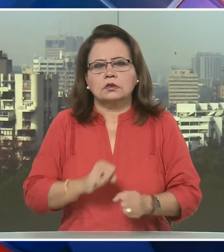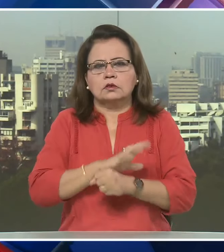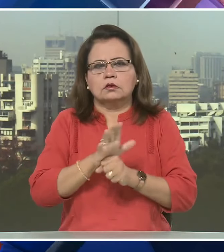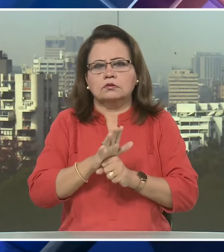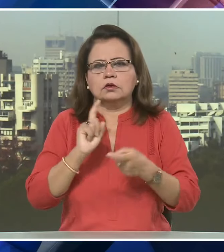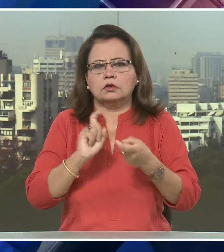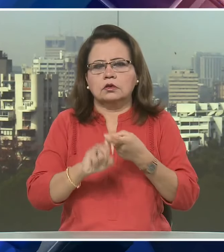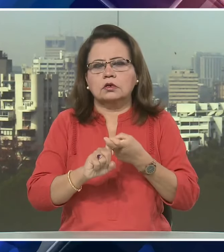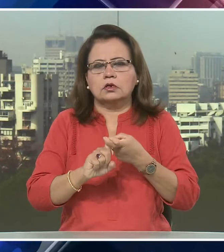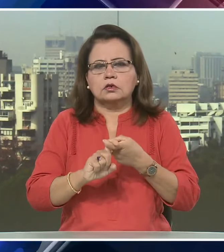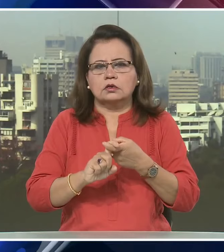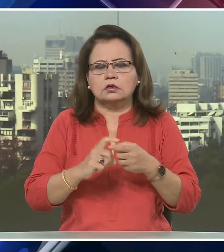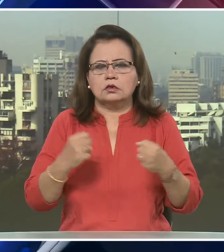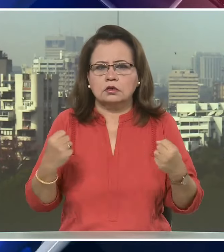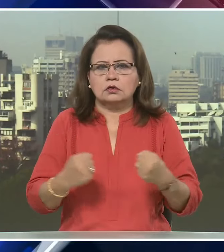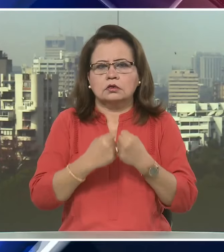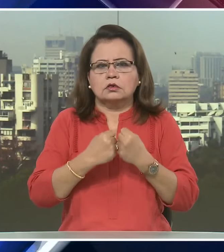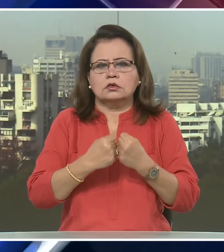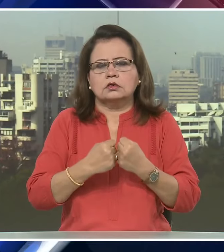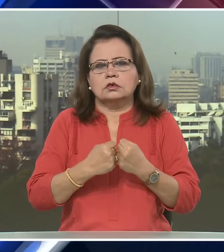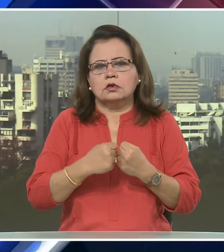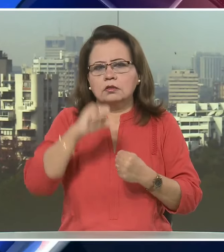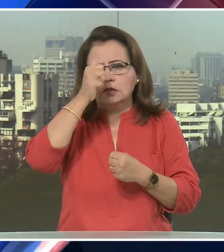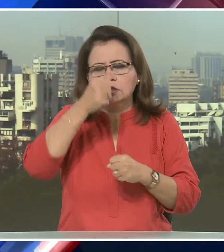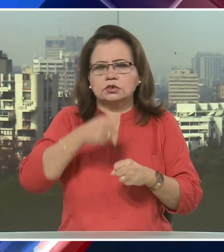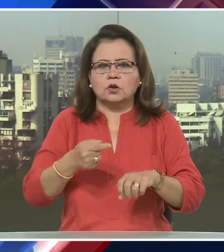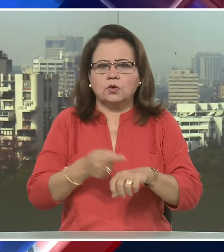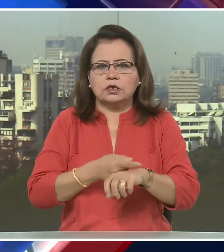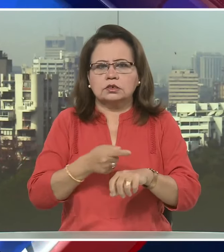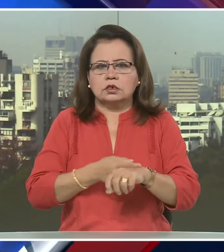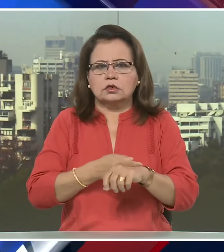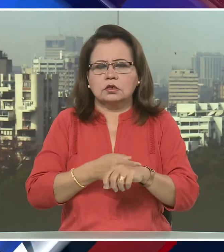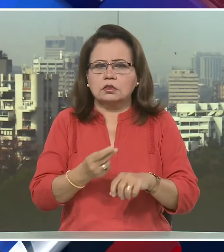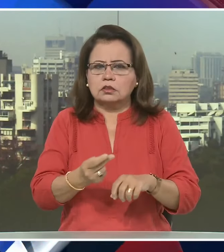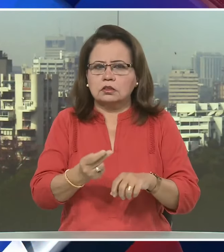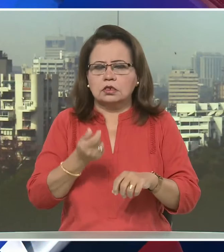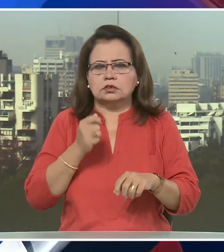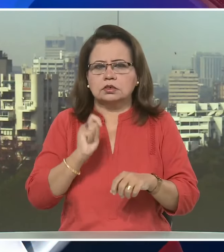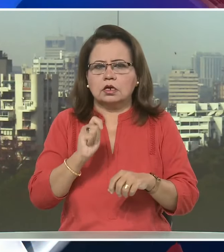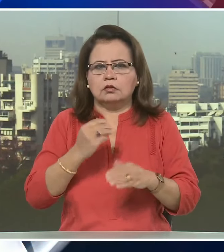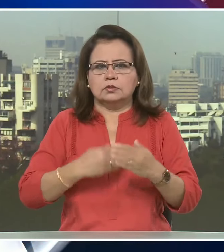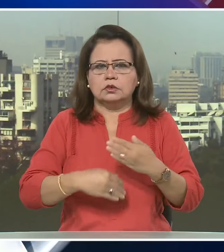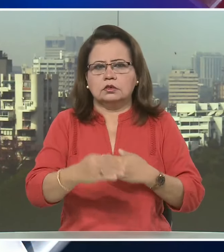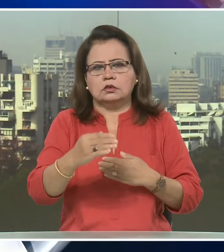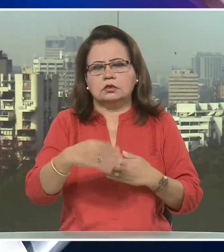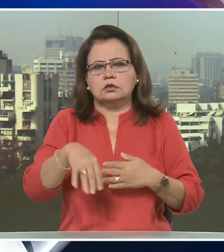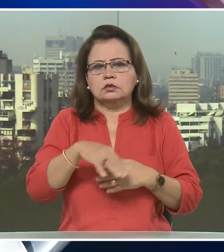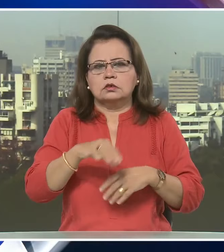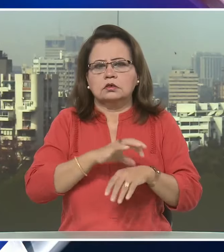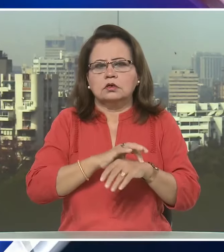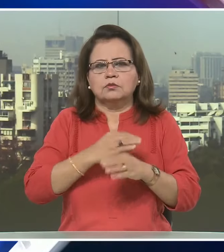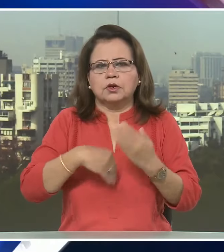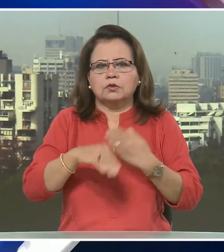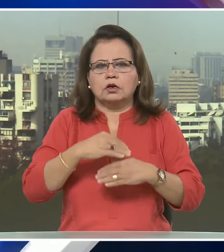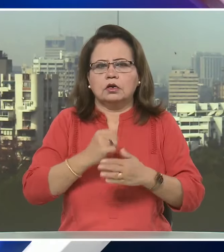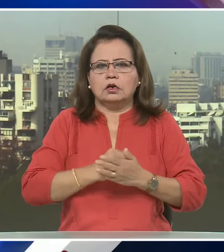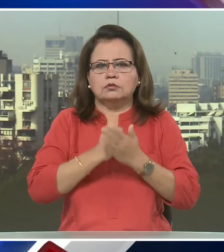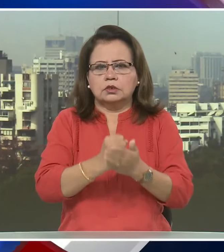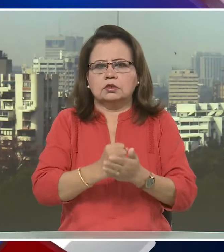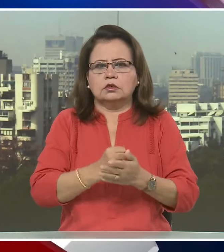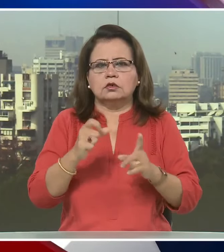कोरोना के खिलाफ जंग लड़ने के साथ ही देश वैक्सीन के मोर्चे पर भी तेजी से आगे बढ़ रहा है। केंद्रीय स्वास्थ्य एवं